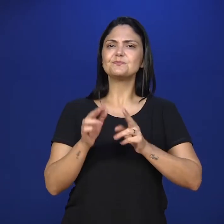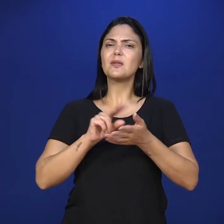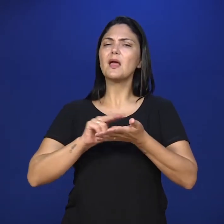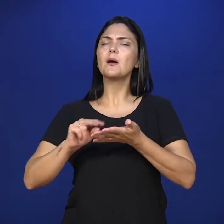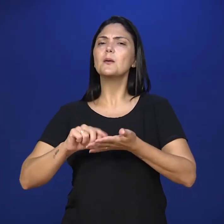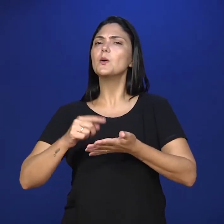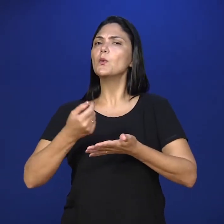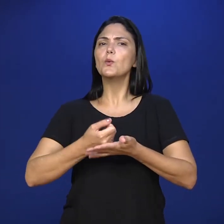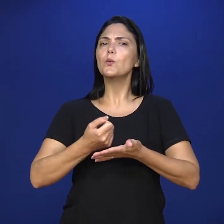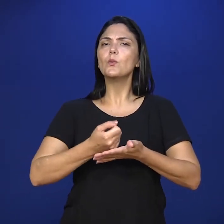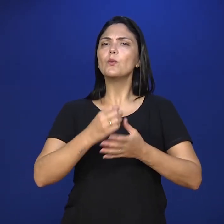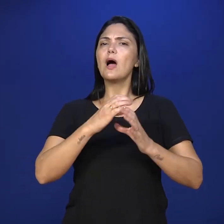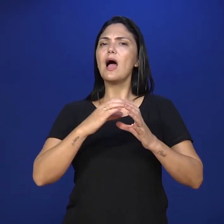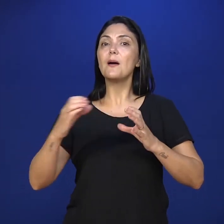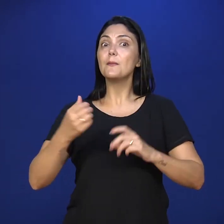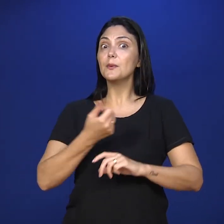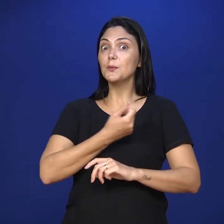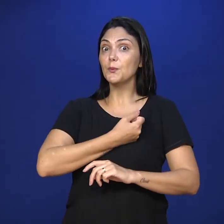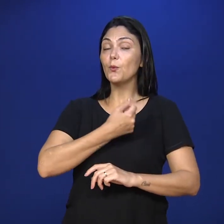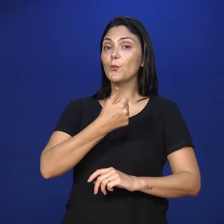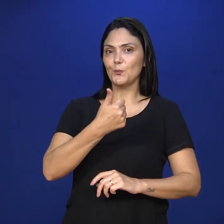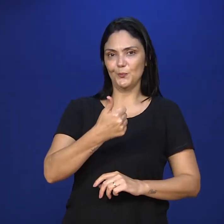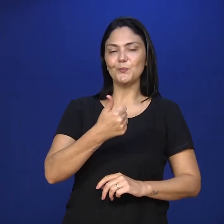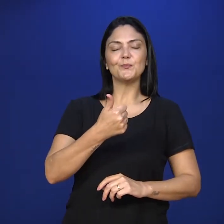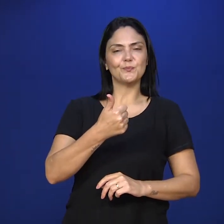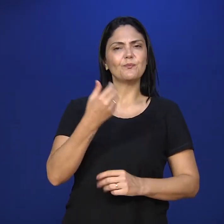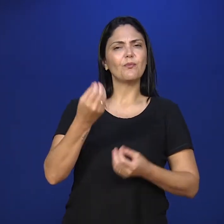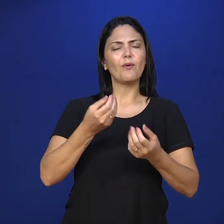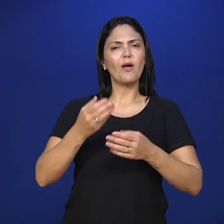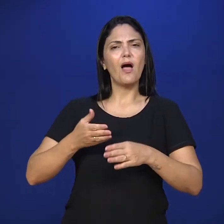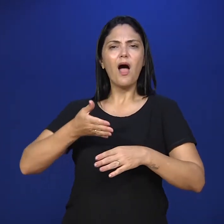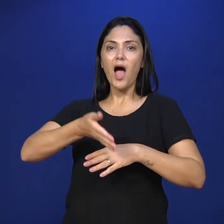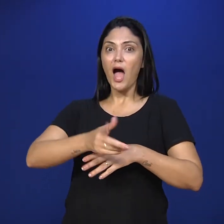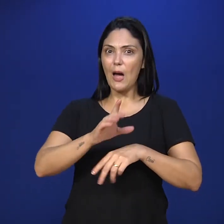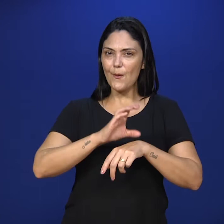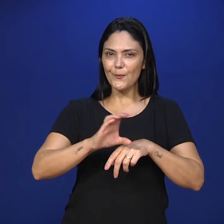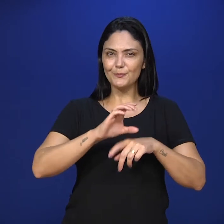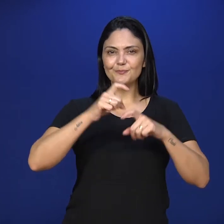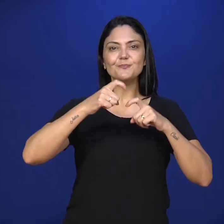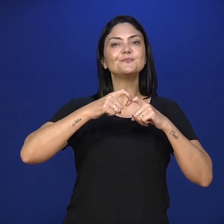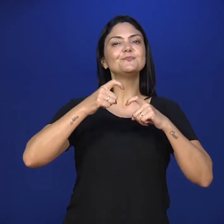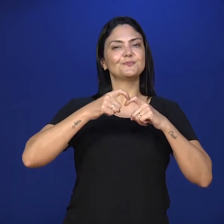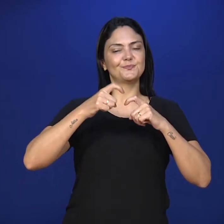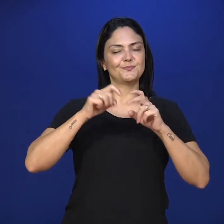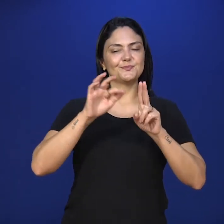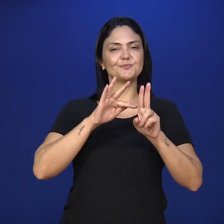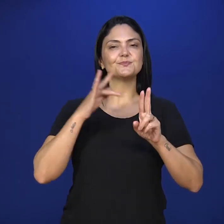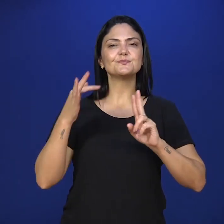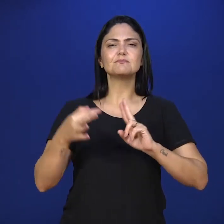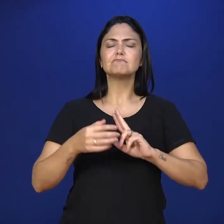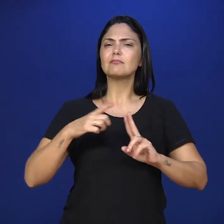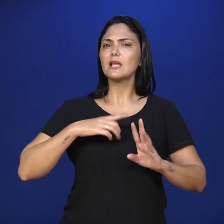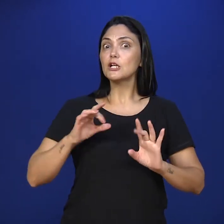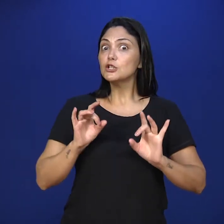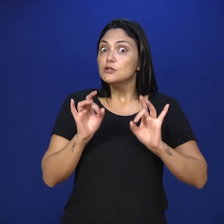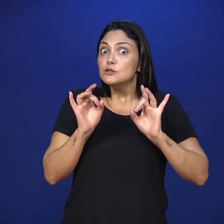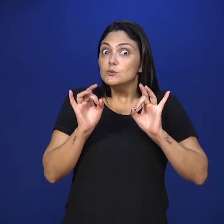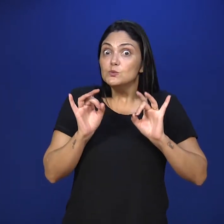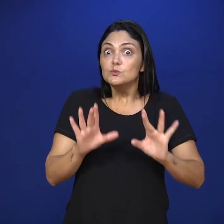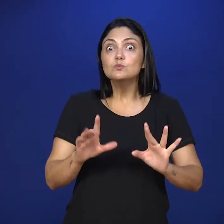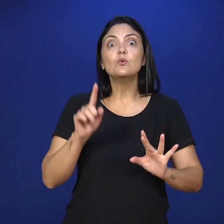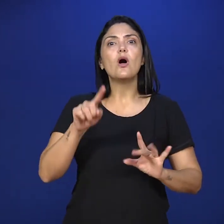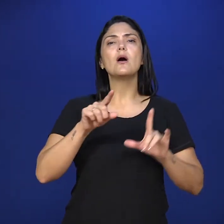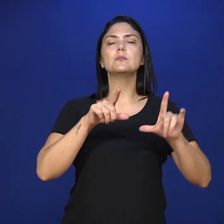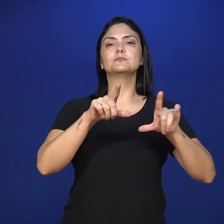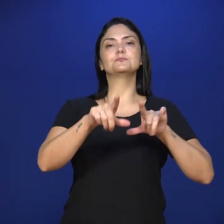1 do Ingresso. 1. O ingresso no curso de graduação em Medicina do Unifoa se dará exclusivamente através